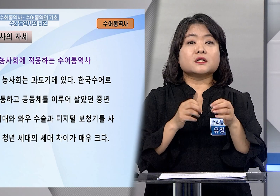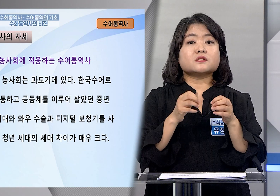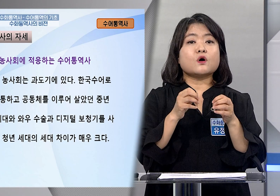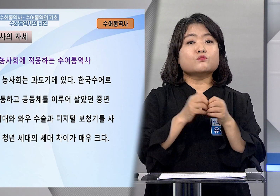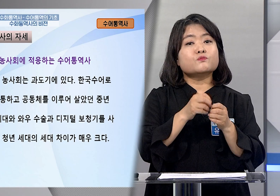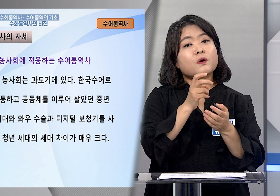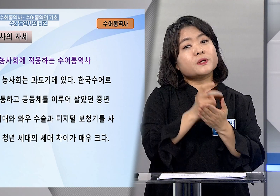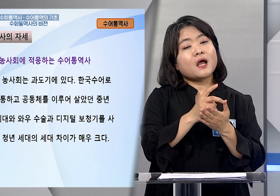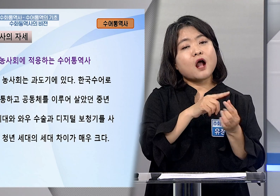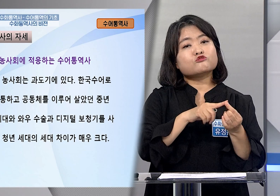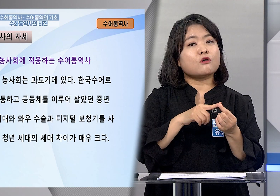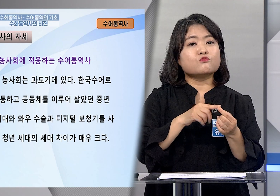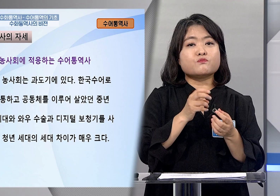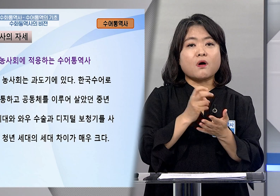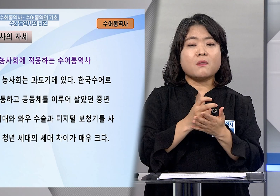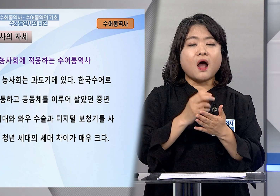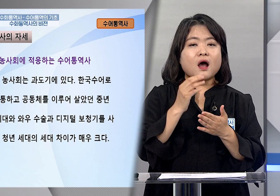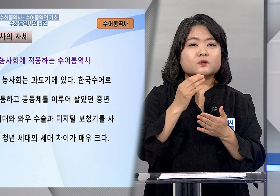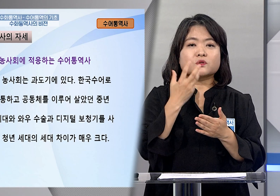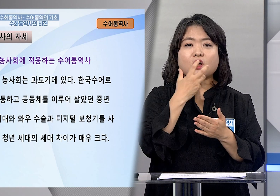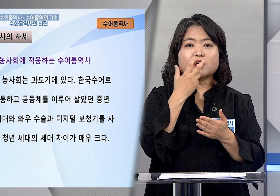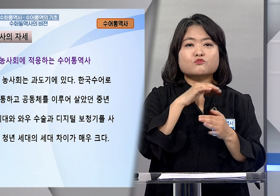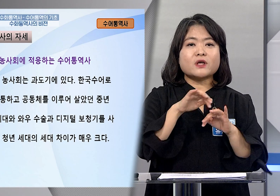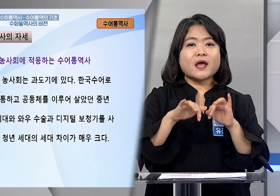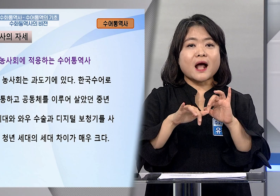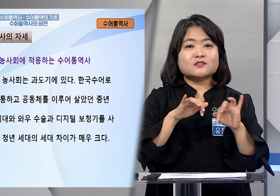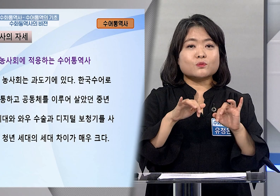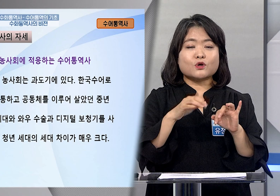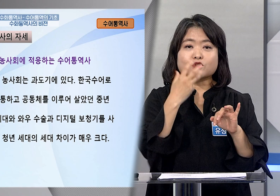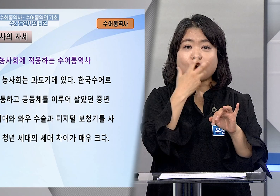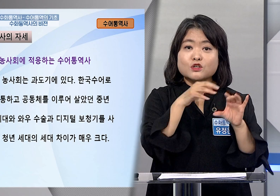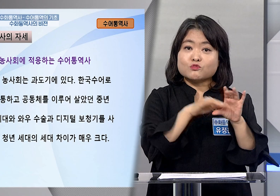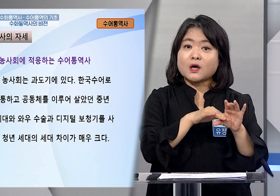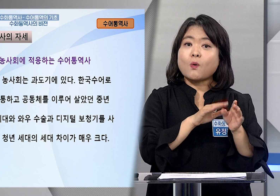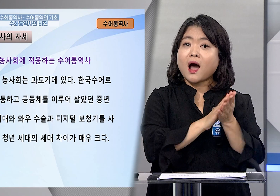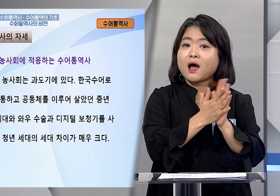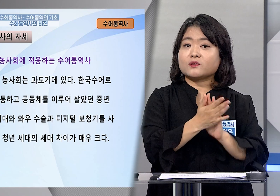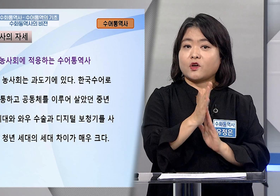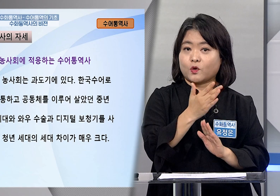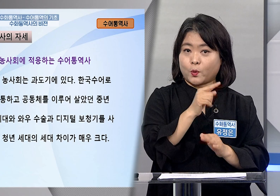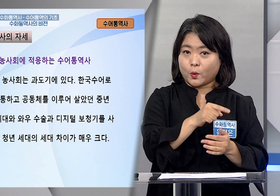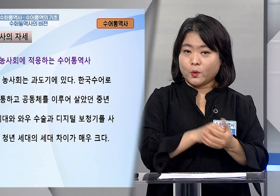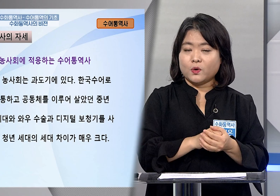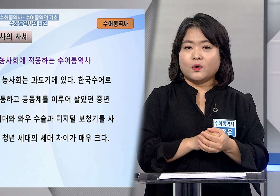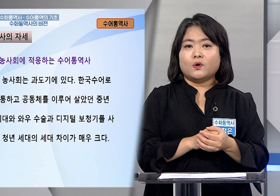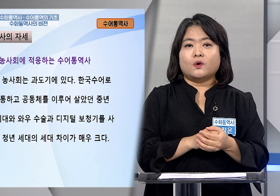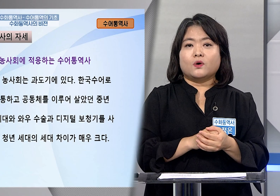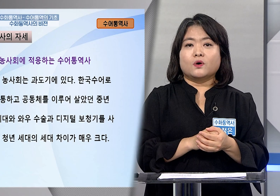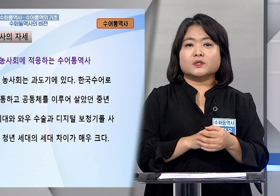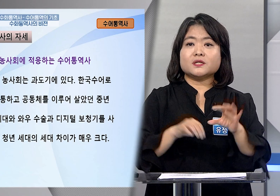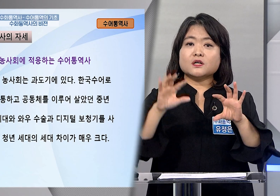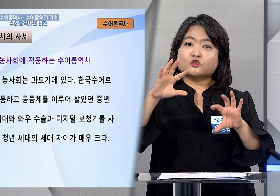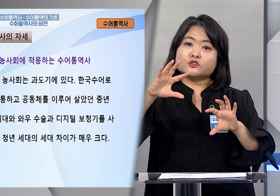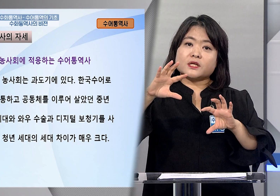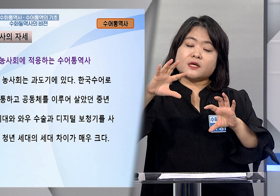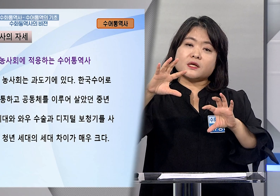그래서 문법이 한국어 문법 또 청인 문화의 간섭으로 청인 문화화 되었고 이러한 두